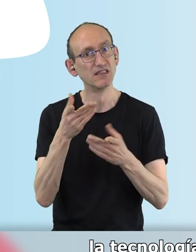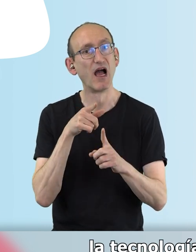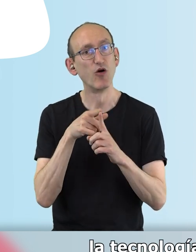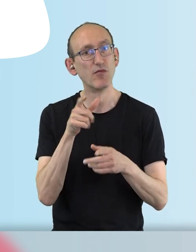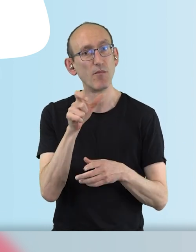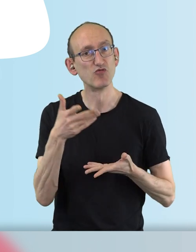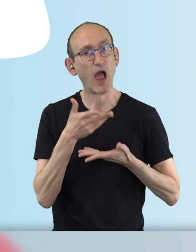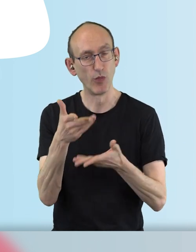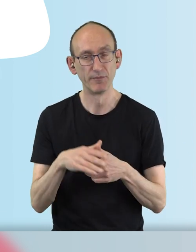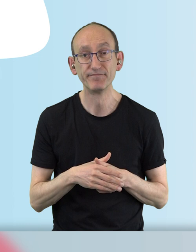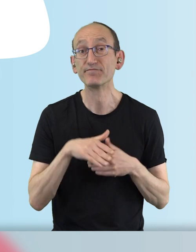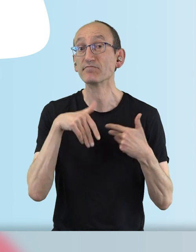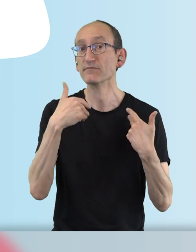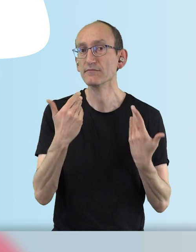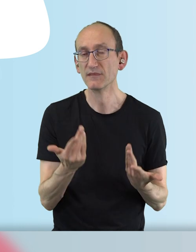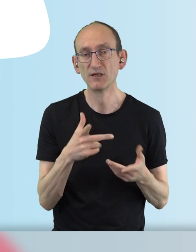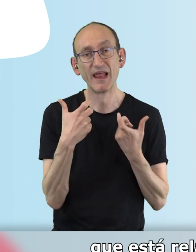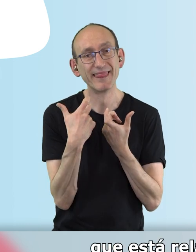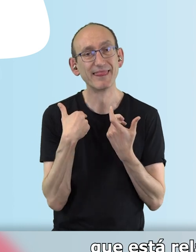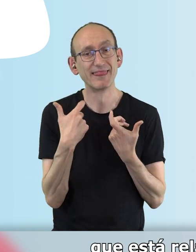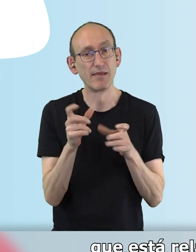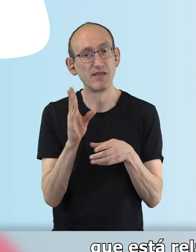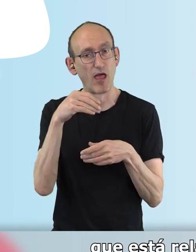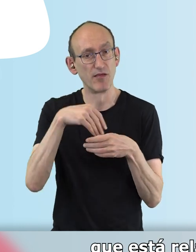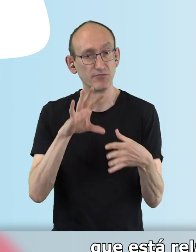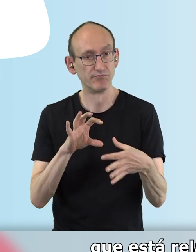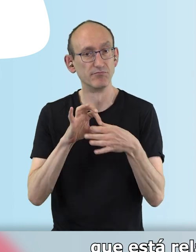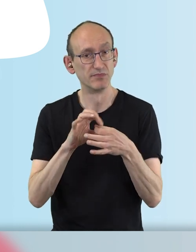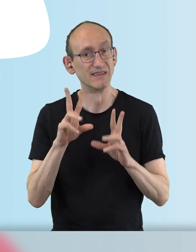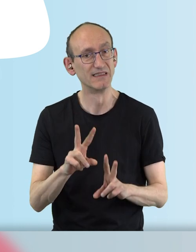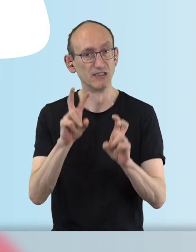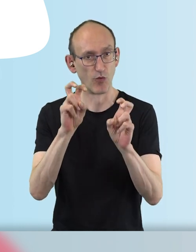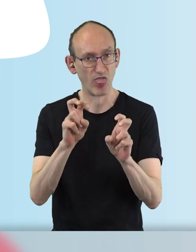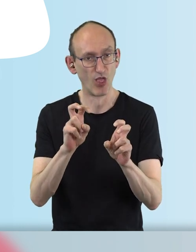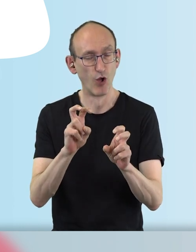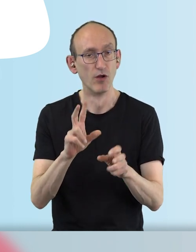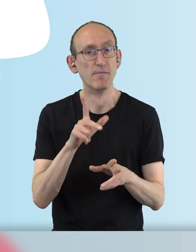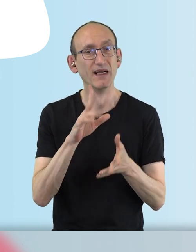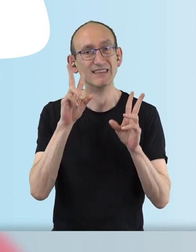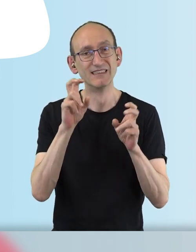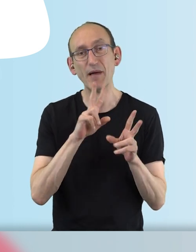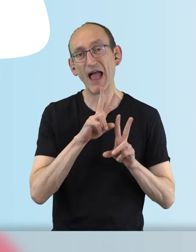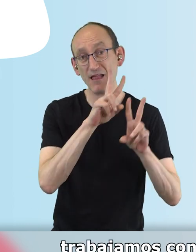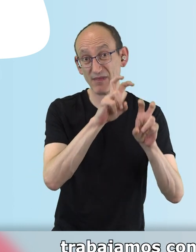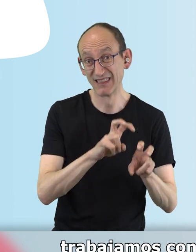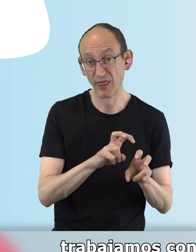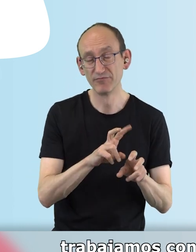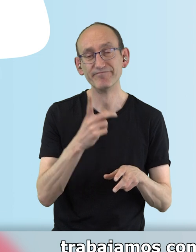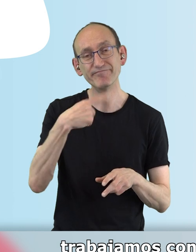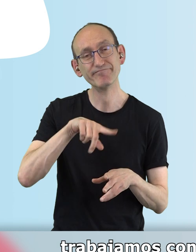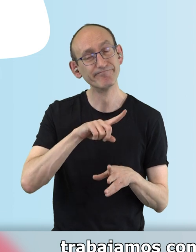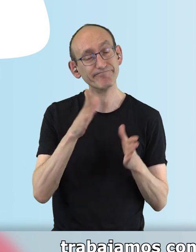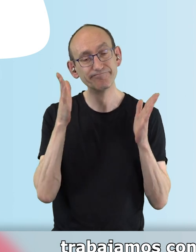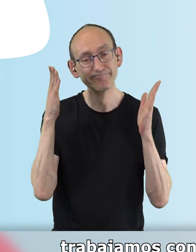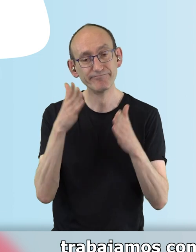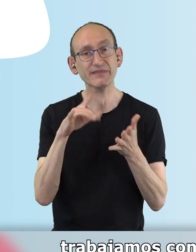ayudar a las personas, ¿no? Entonces, dentro del departamento, pues, que está relacionado con la innovación, con todo este tema de investigación,